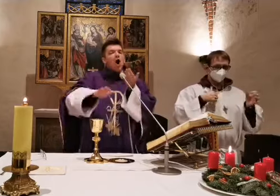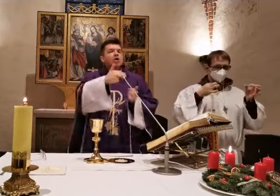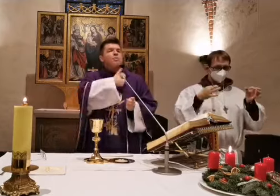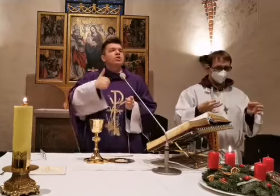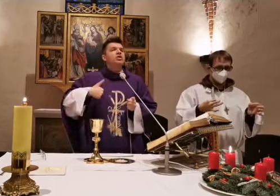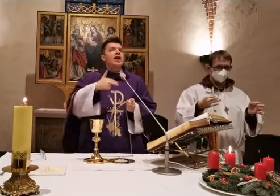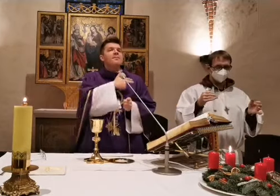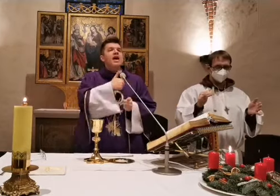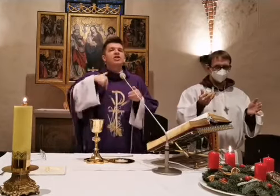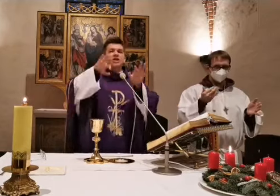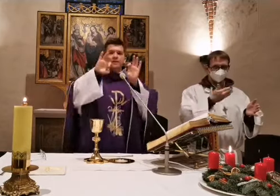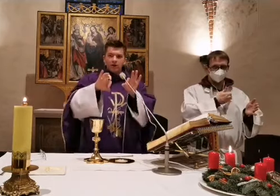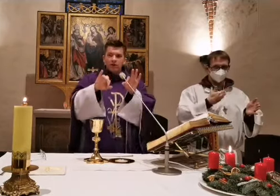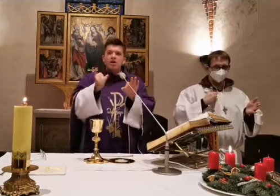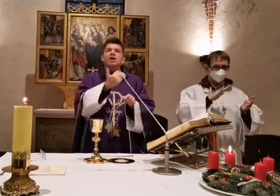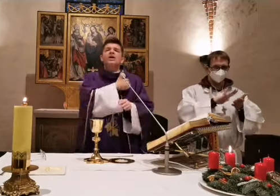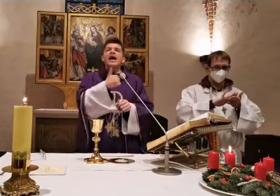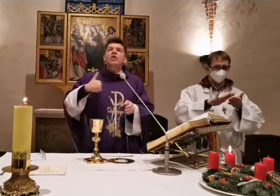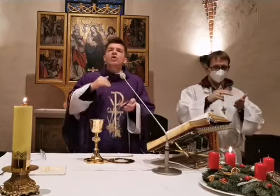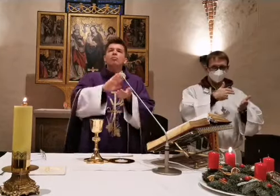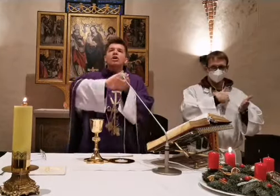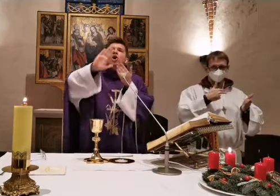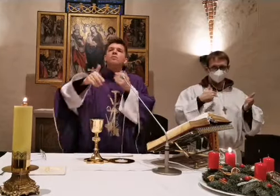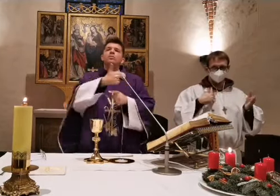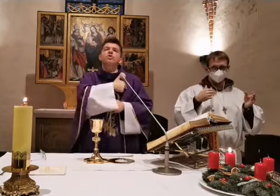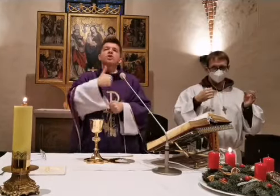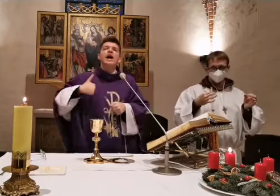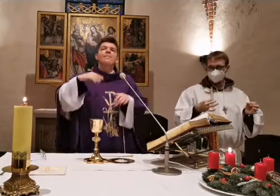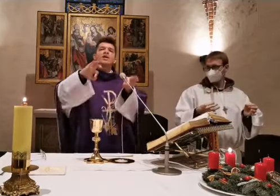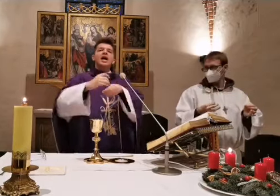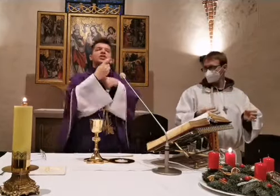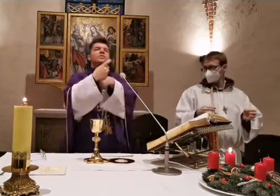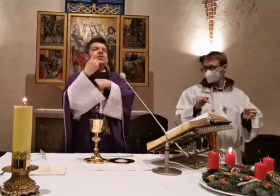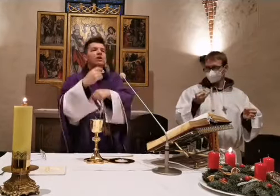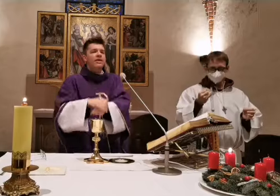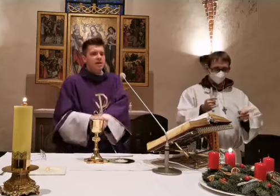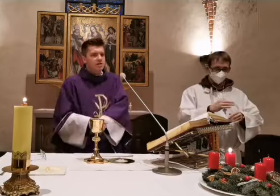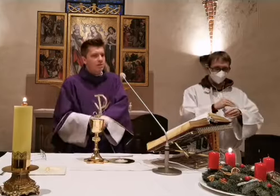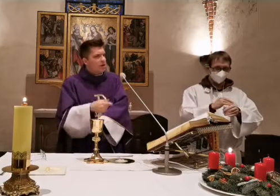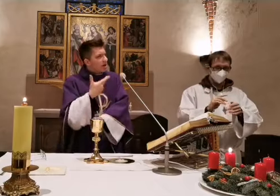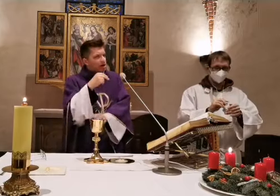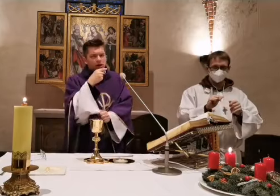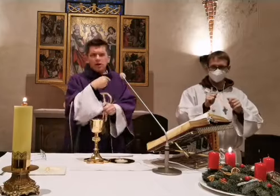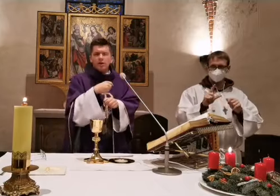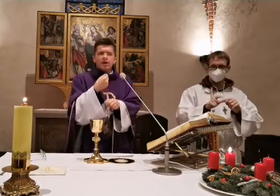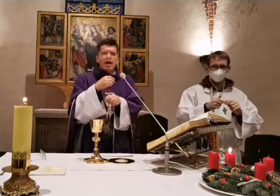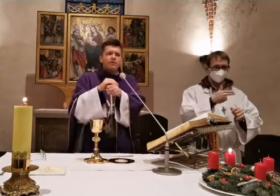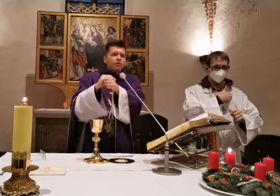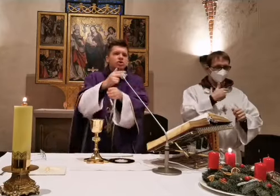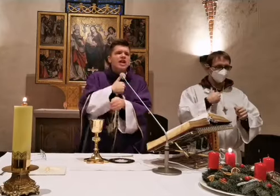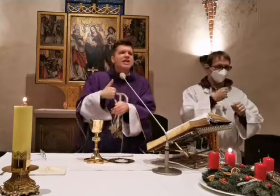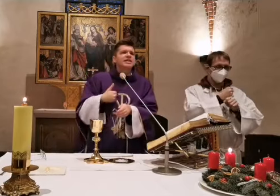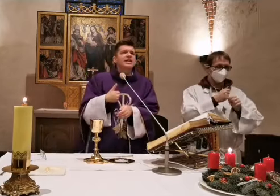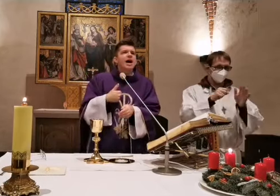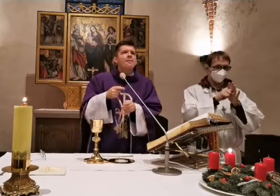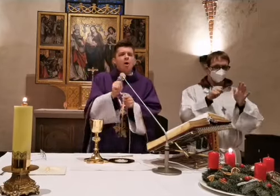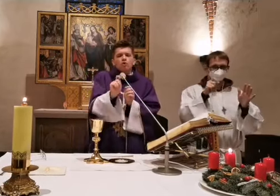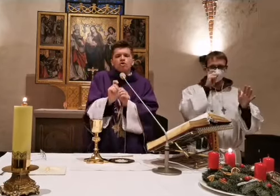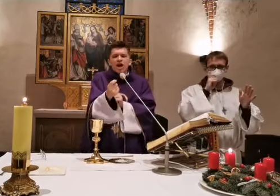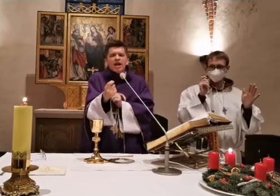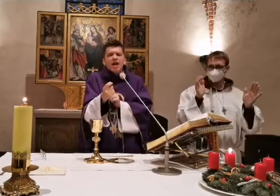i odpuść nam nasze winy, jako i my odpuszczamy naszym winowajcom. I nie wódź nas